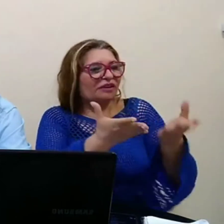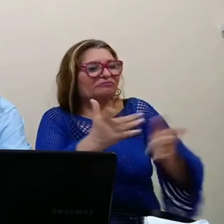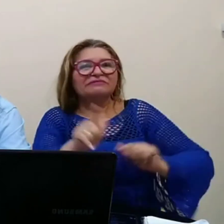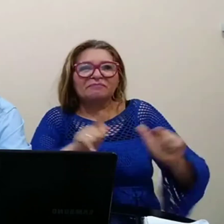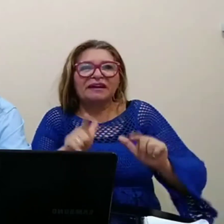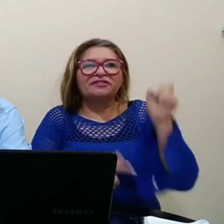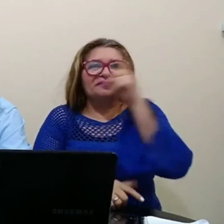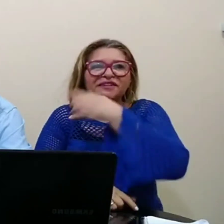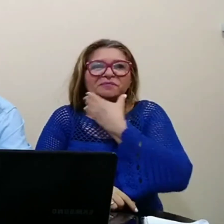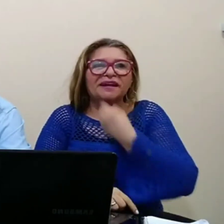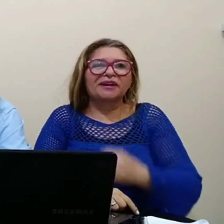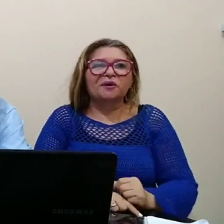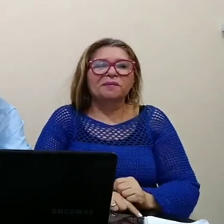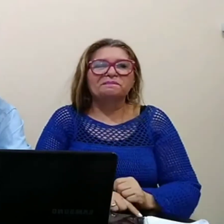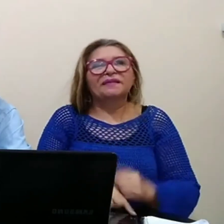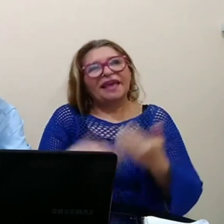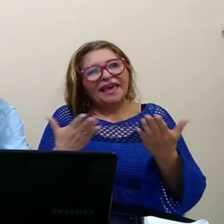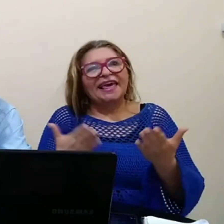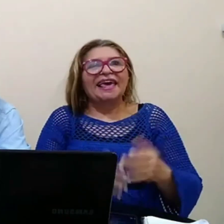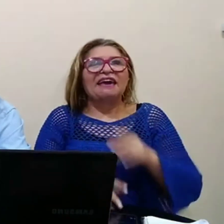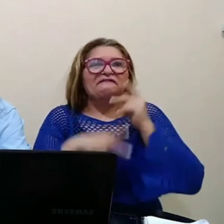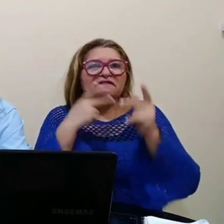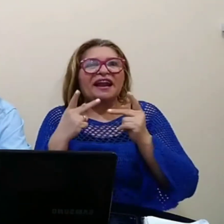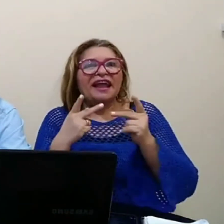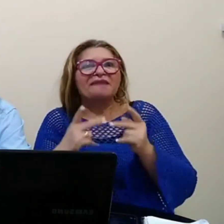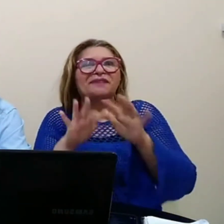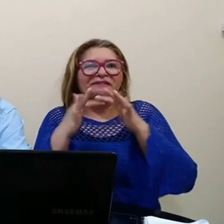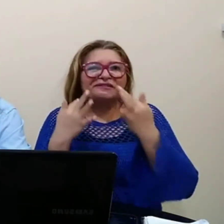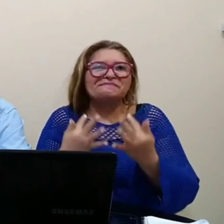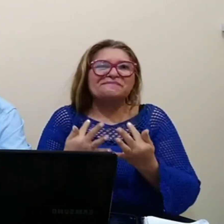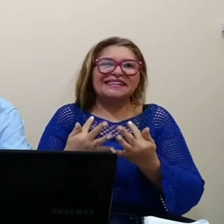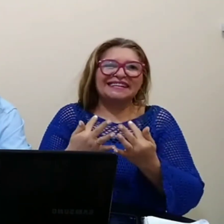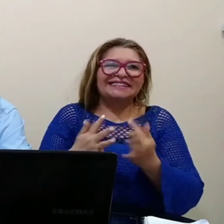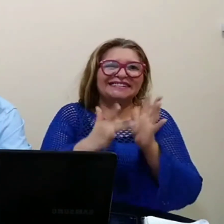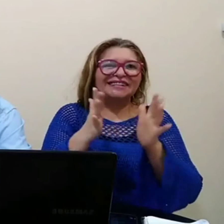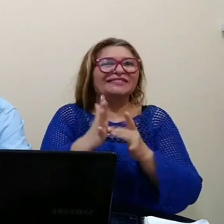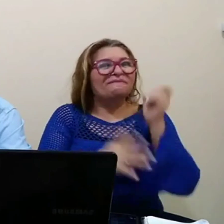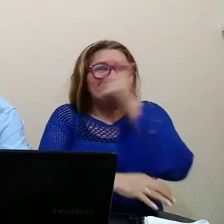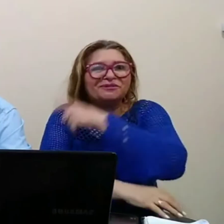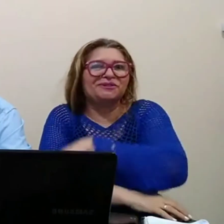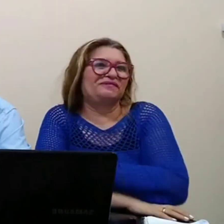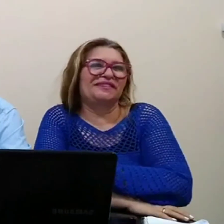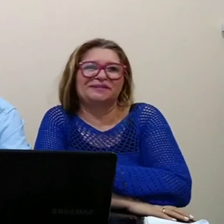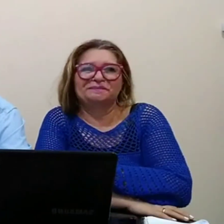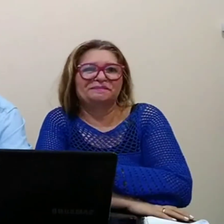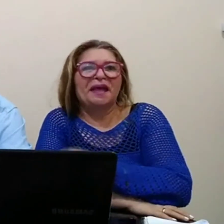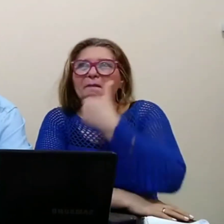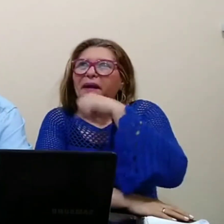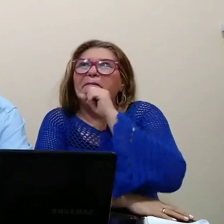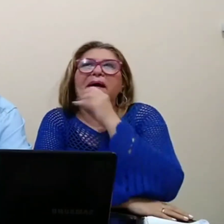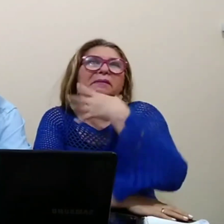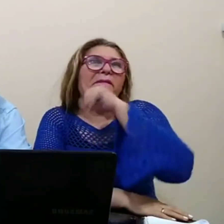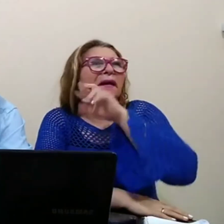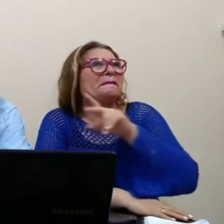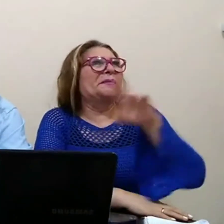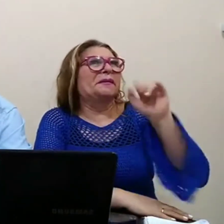difícil, porque falar para os nossos parentes sobre Jesus é muito difícil. Nós temos